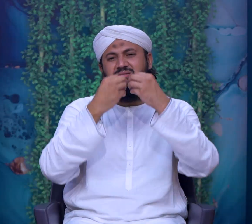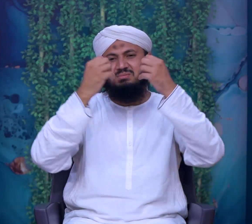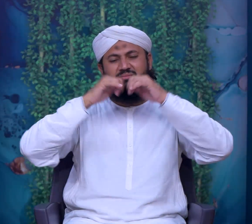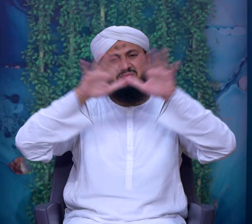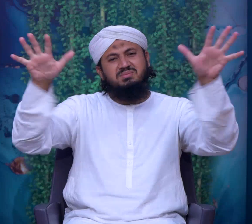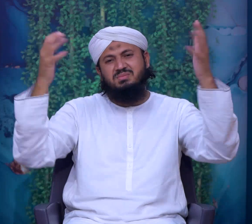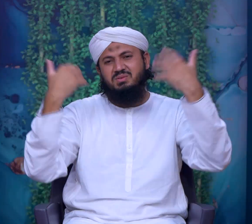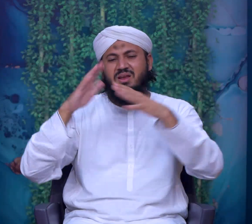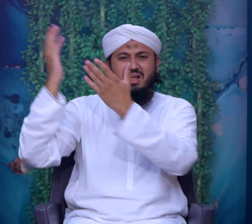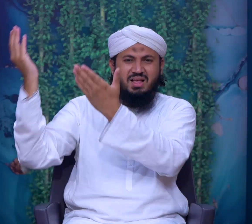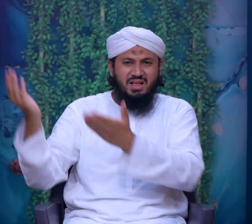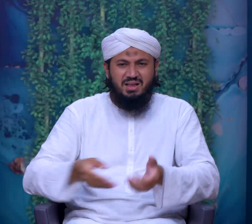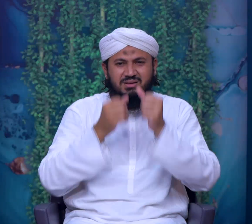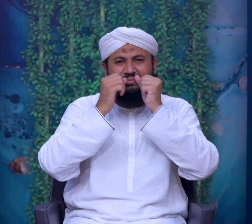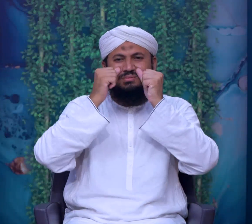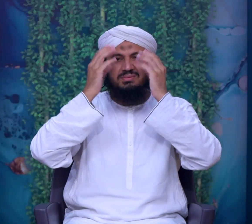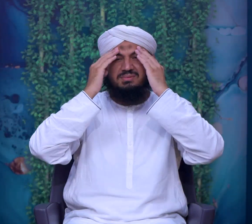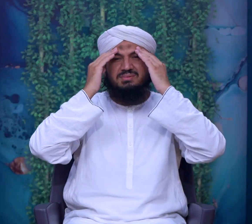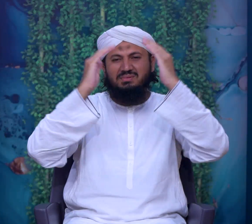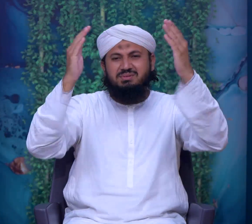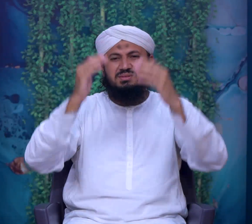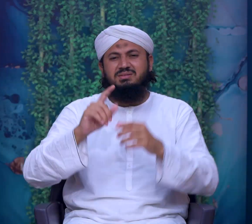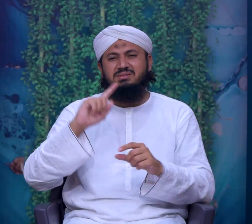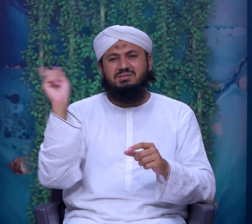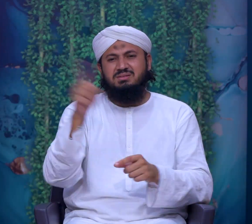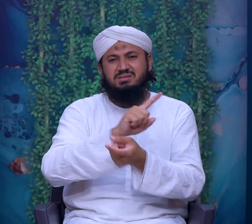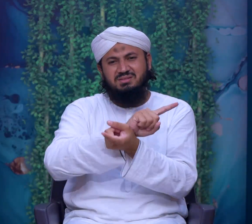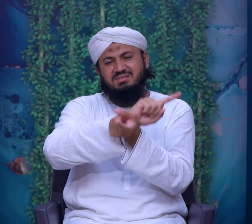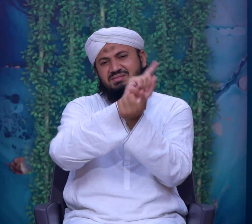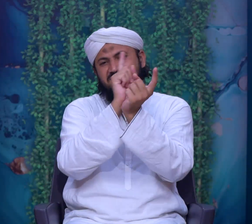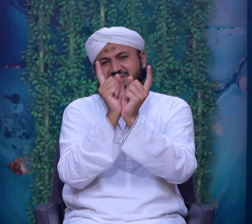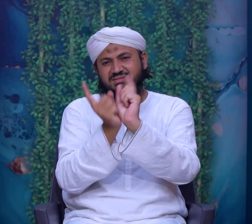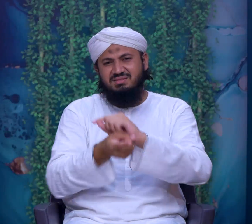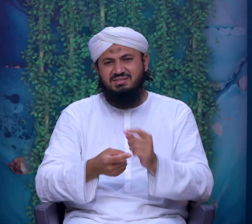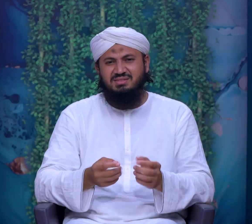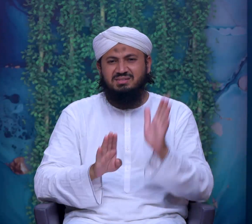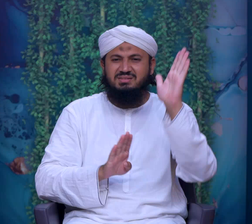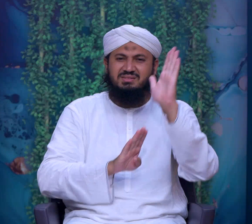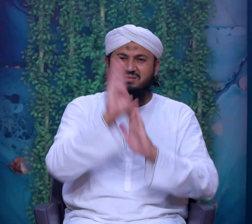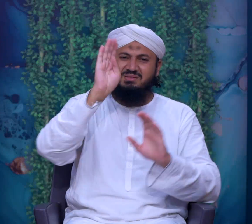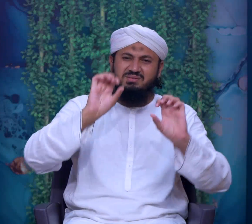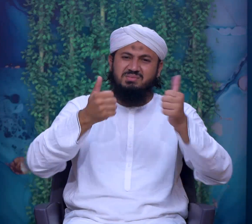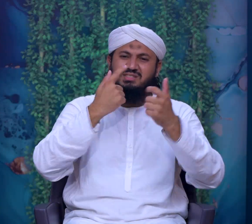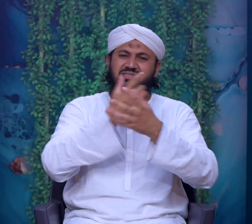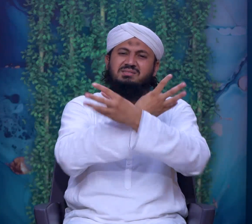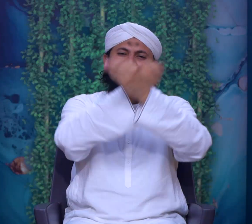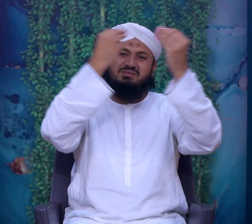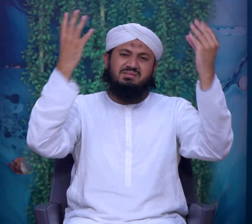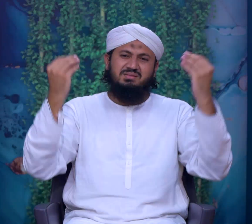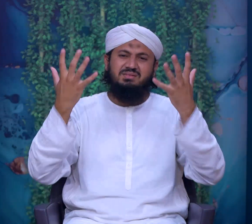گھر کا گھر سب نور ہے، آمد سرکار سے ظلمت ہوئی کافور ہے، کیا زمیں کیا آسماں ہر سمت